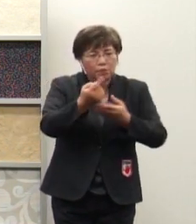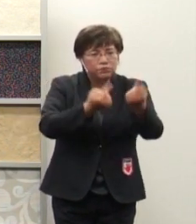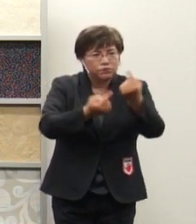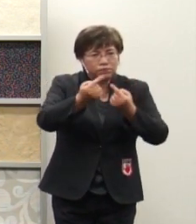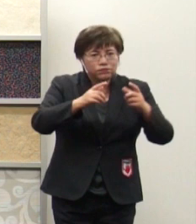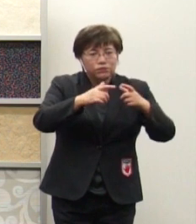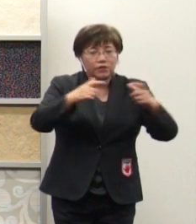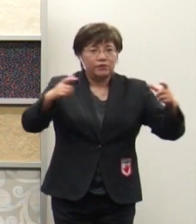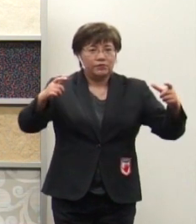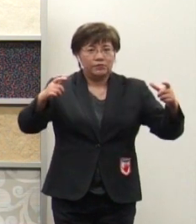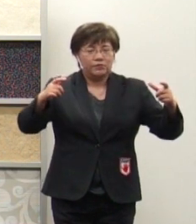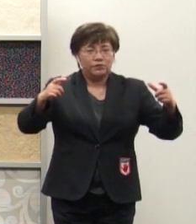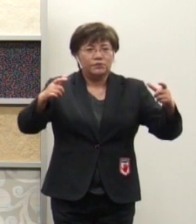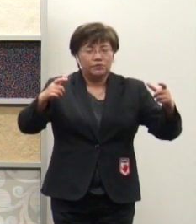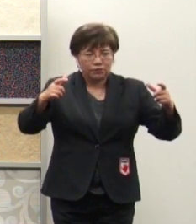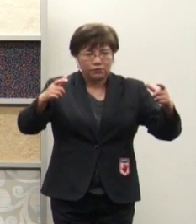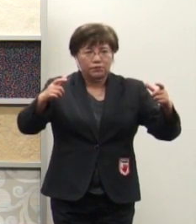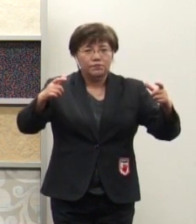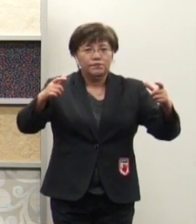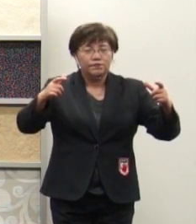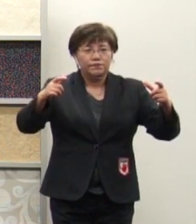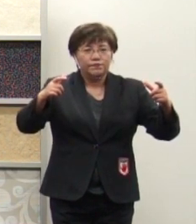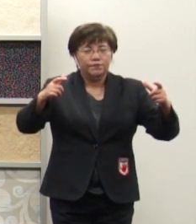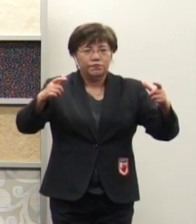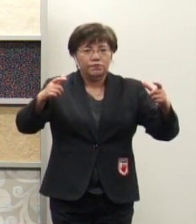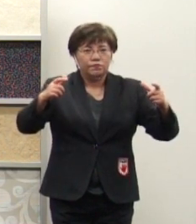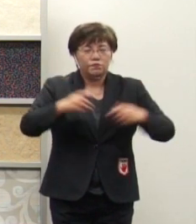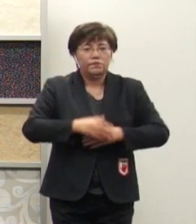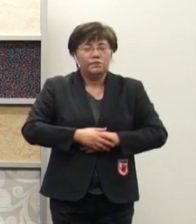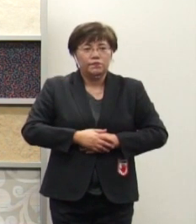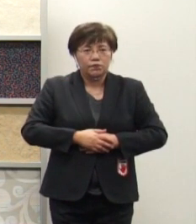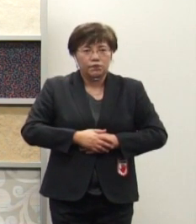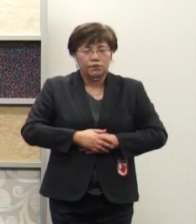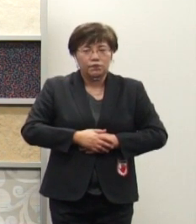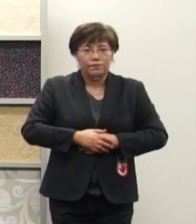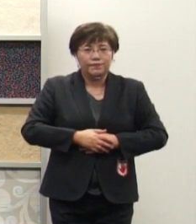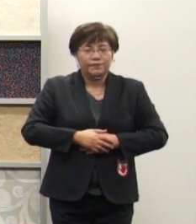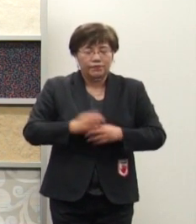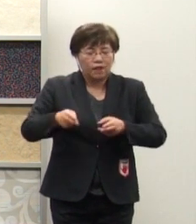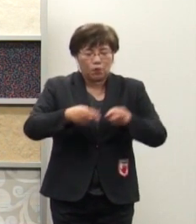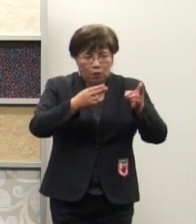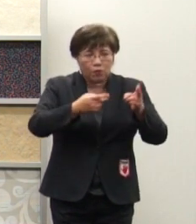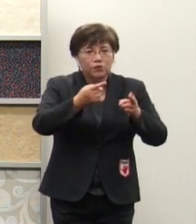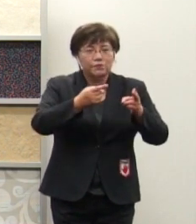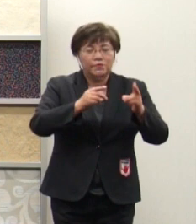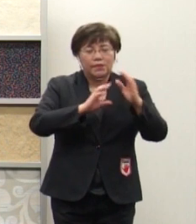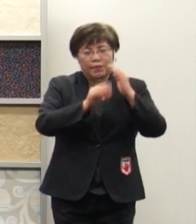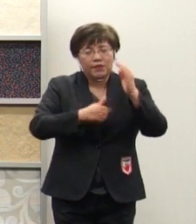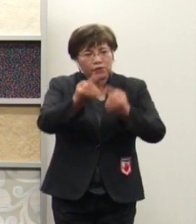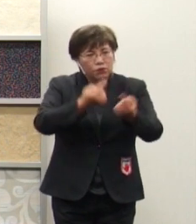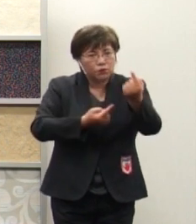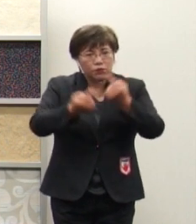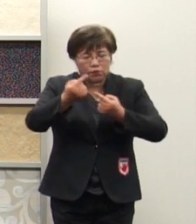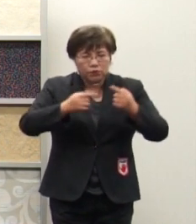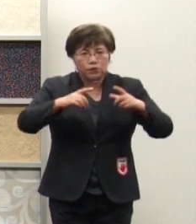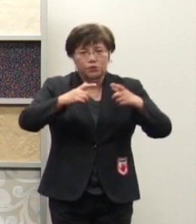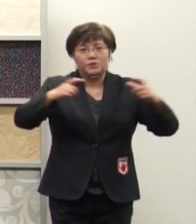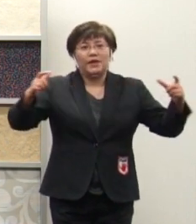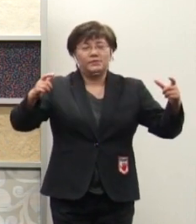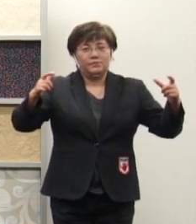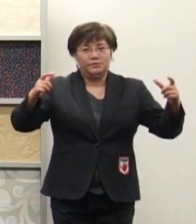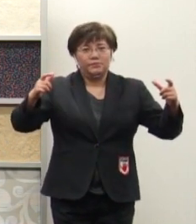格段に旅行需要の取り込みが充実する、パイが大きくなるということであります